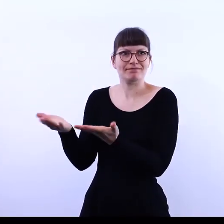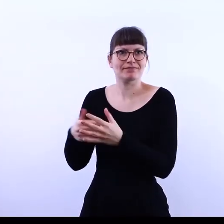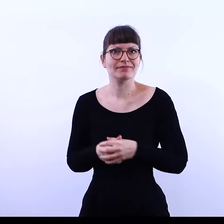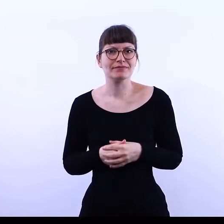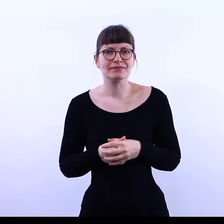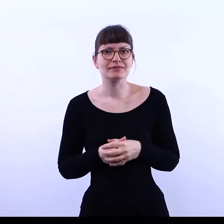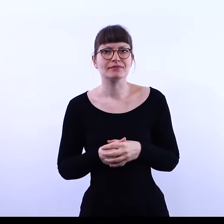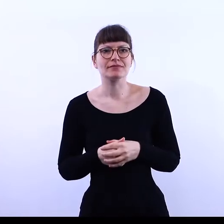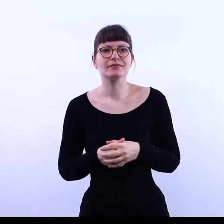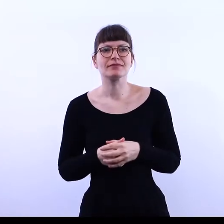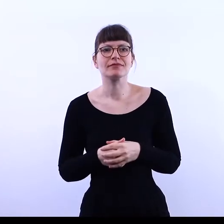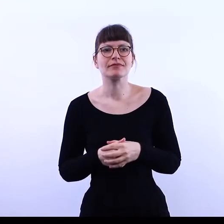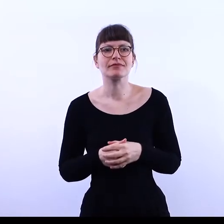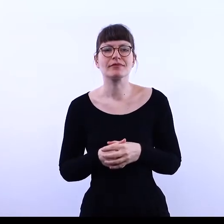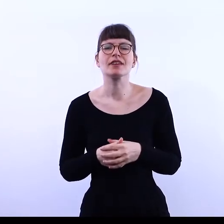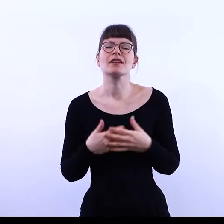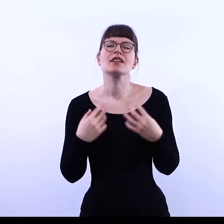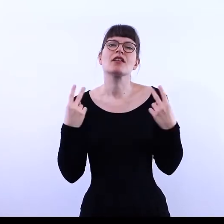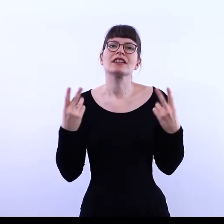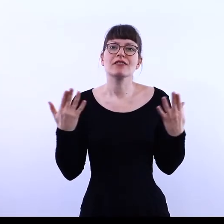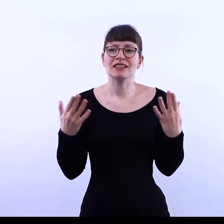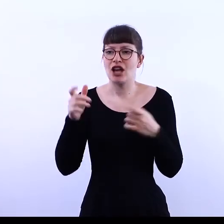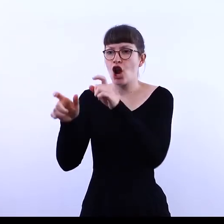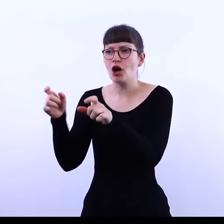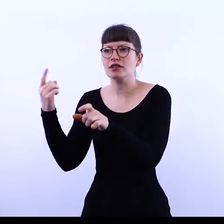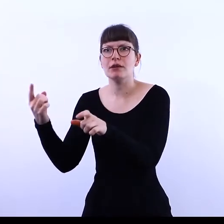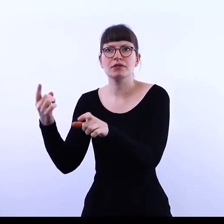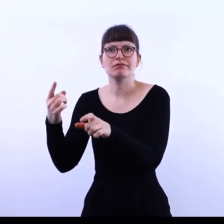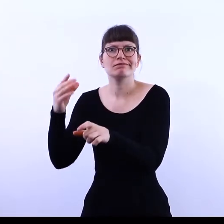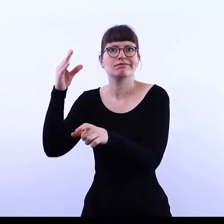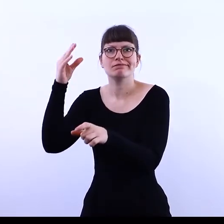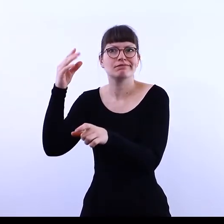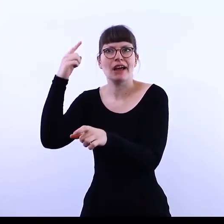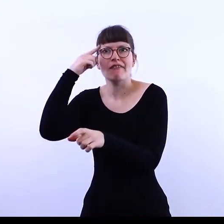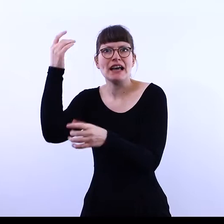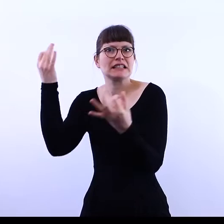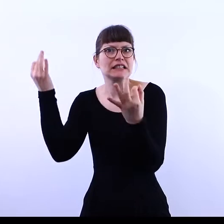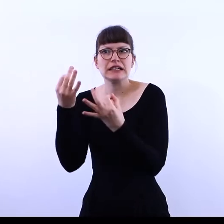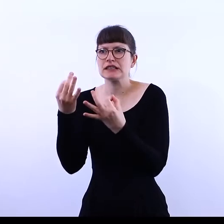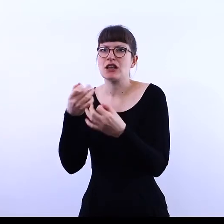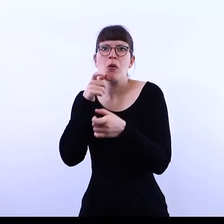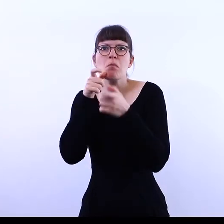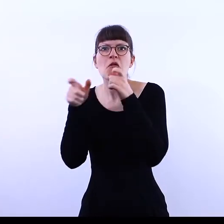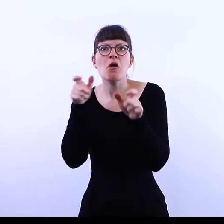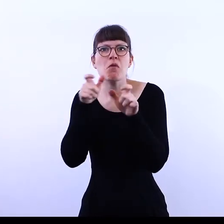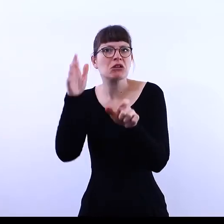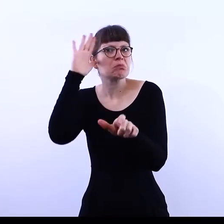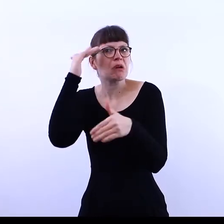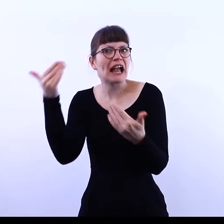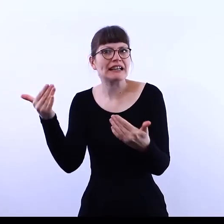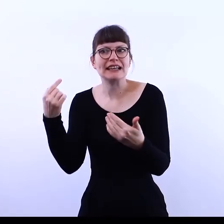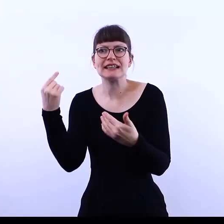ist, je weniger die Leute wussten, je weniger die mit diesen Begrifflichkeiten anfangen konnten, desto mehr